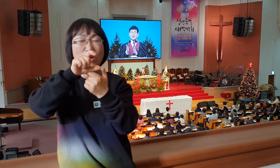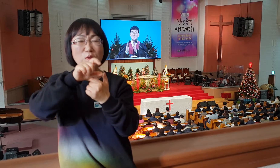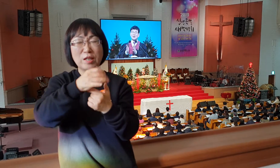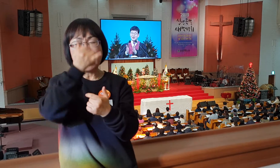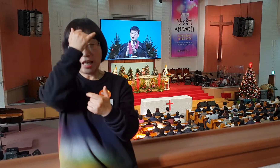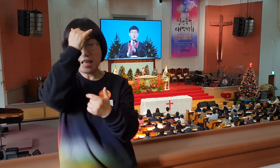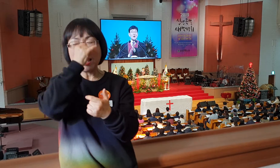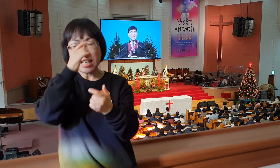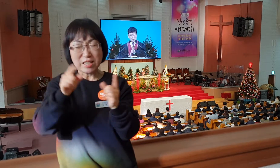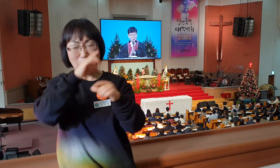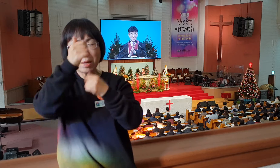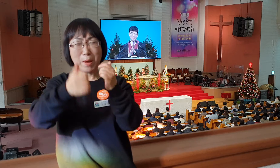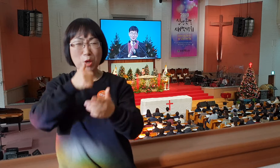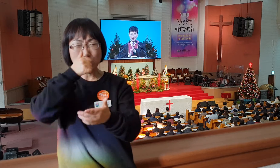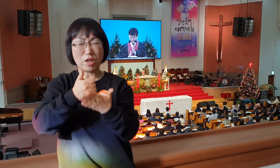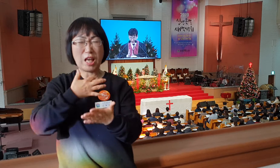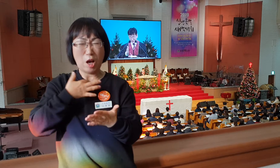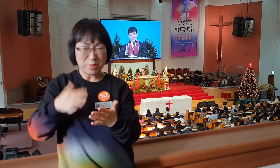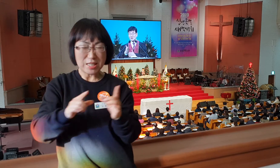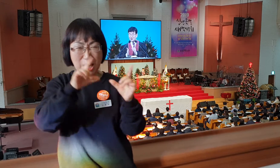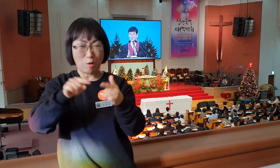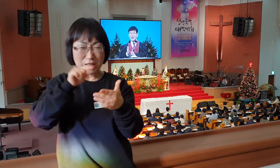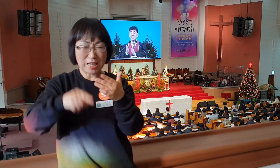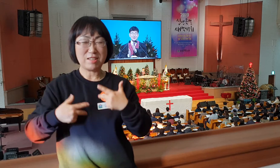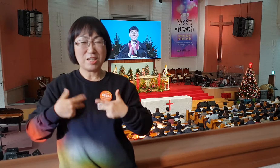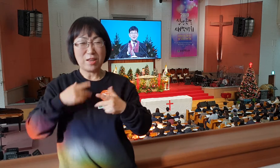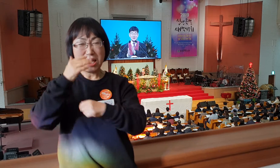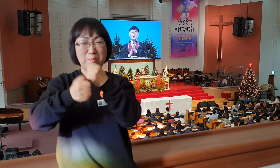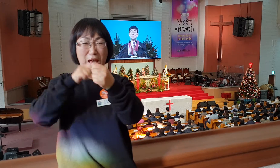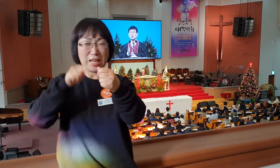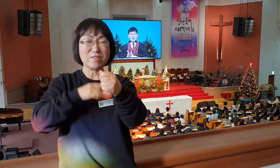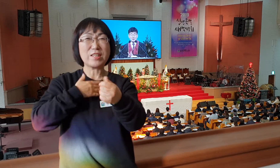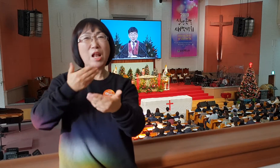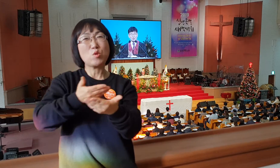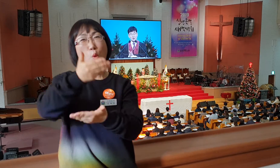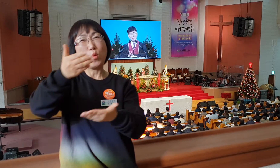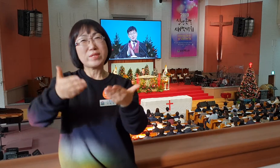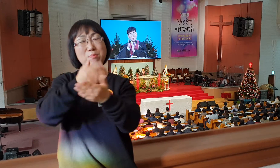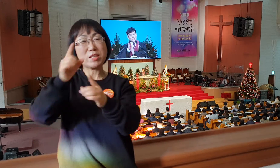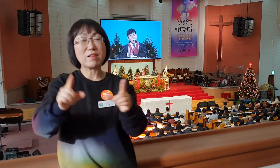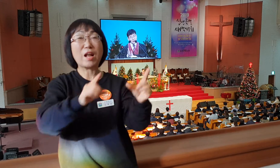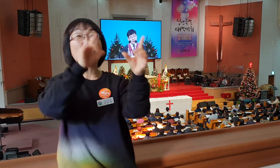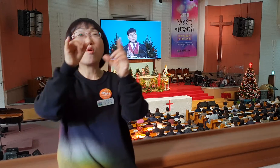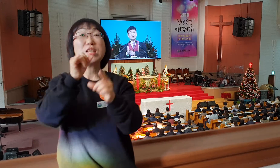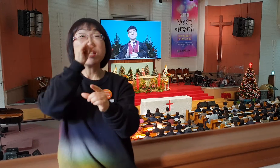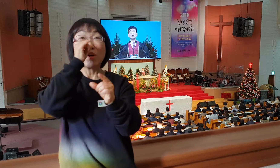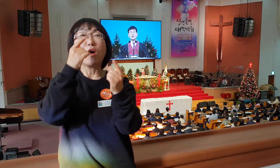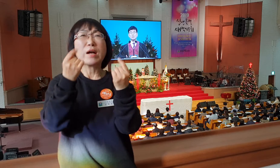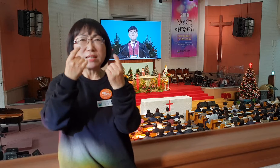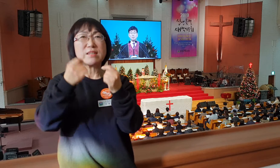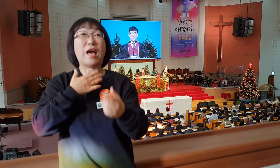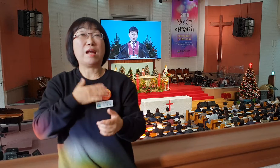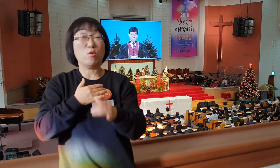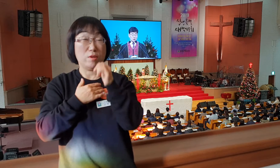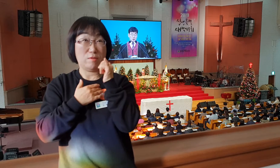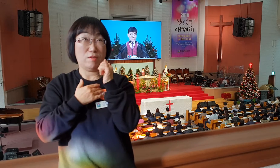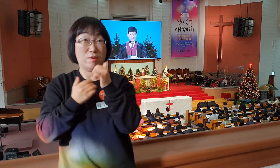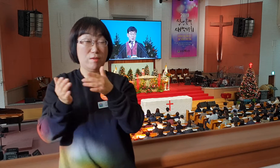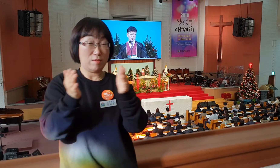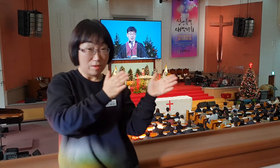하고 하나님 앞에 죄 안 짓고 살고 그 안에서 즐겁게 하나님 안에서 나는 교재 안에서 살고 있는 것 여기까지 들었대요.